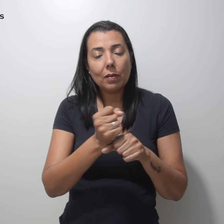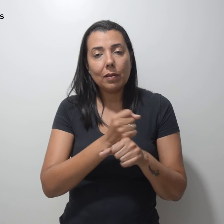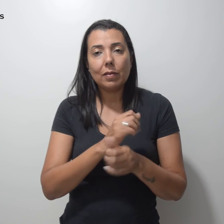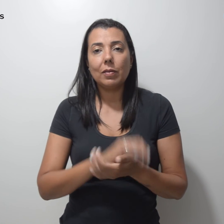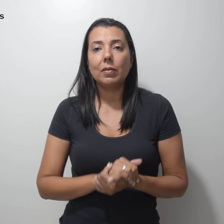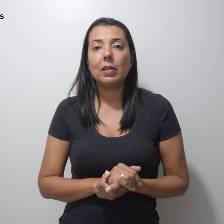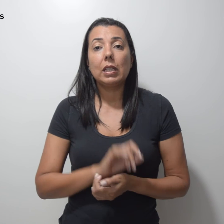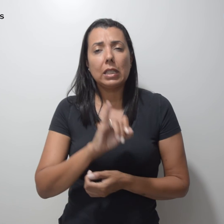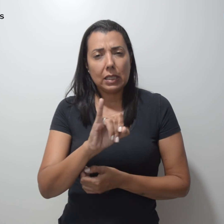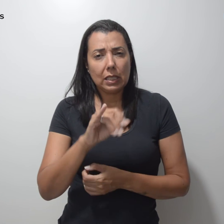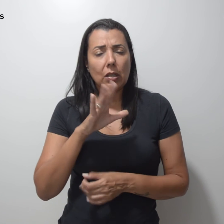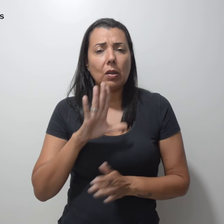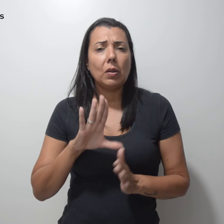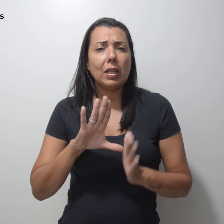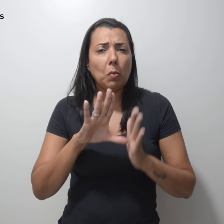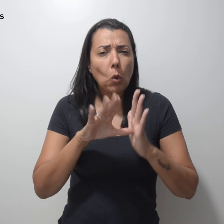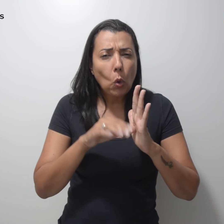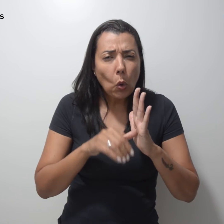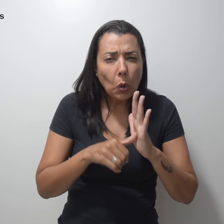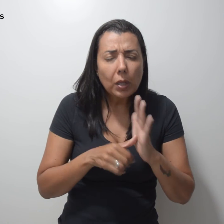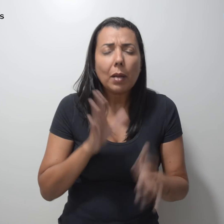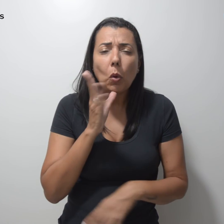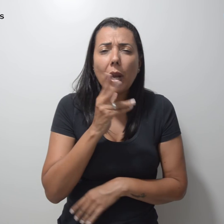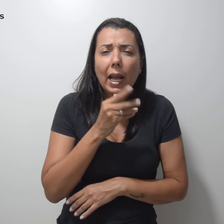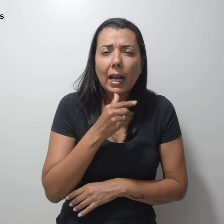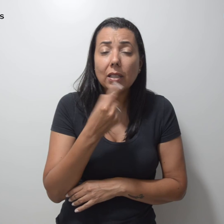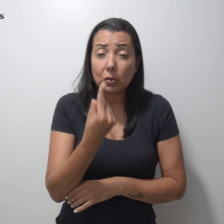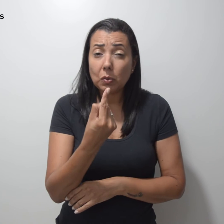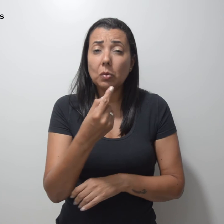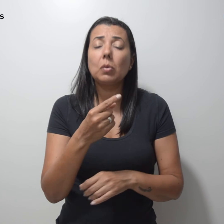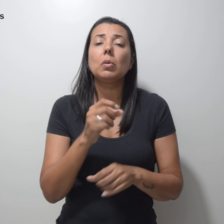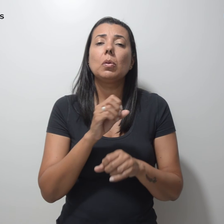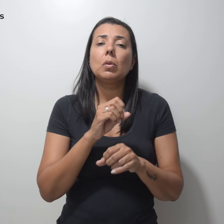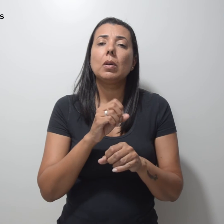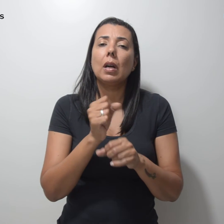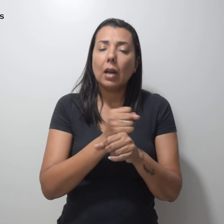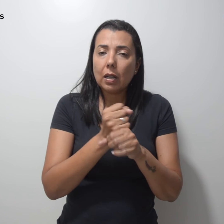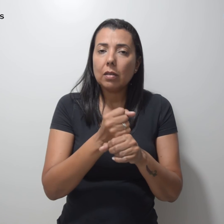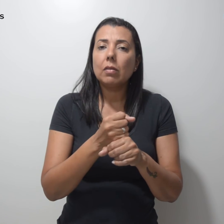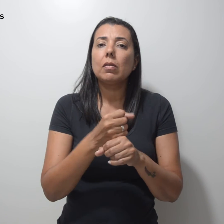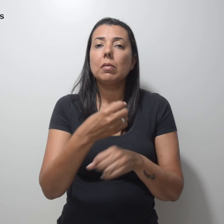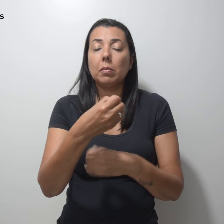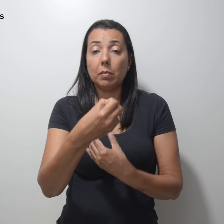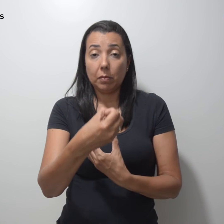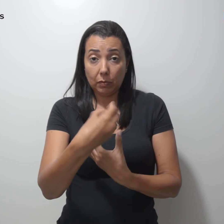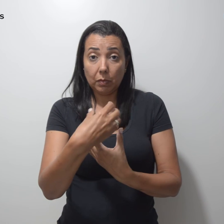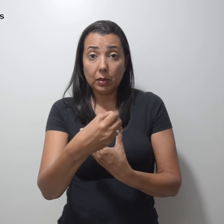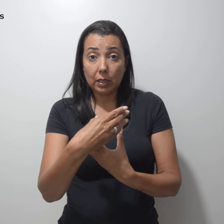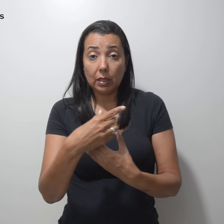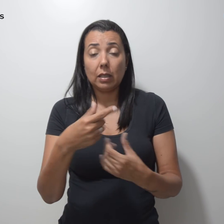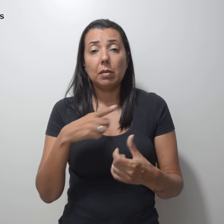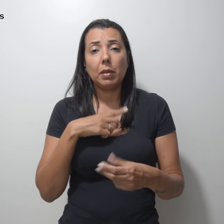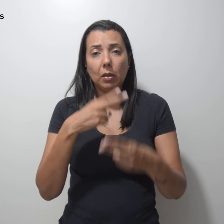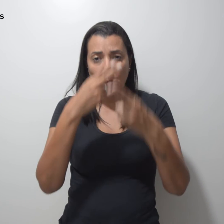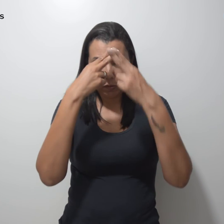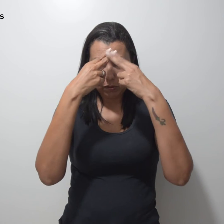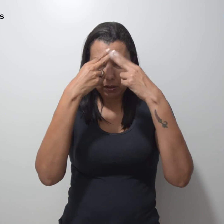Se eu demorasse 1 ano para ser alfabetizada, poderia, além de sofrer um trauma muito grande